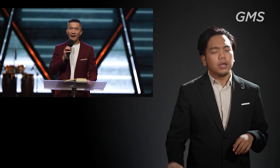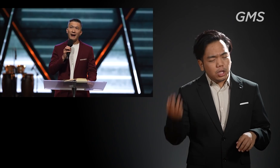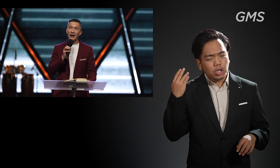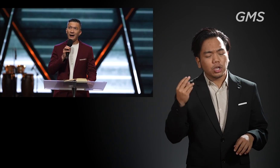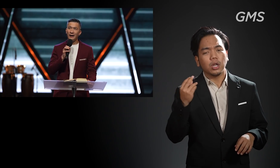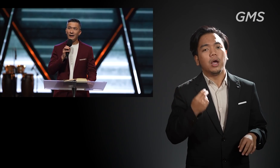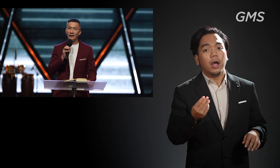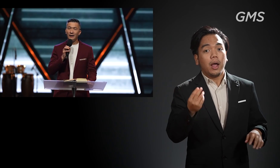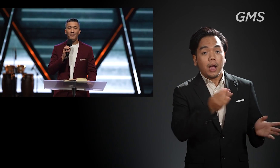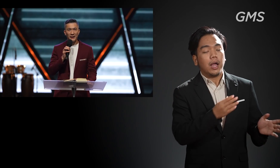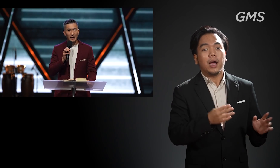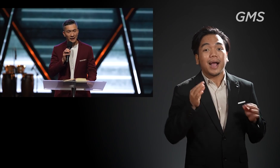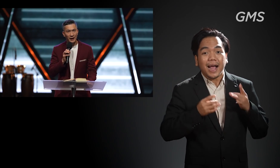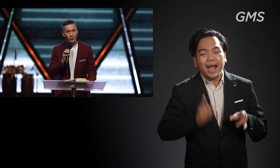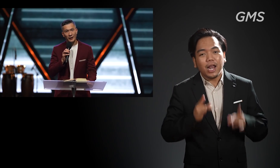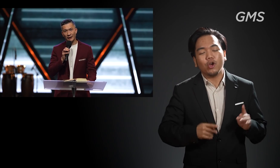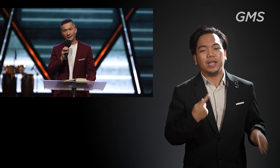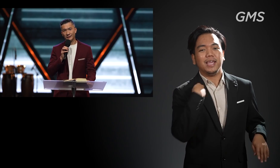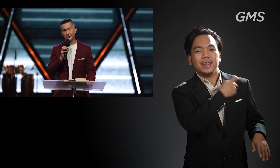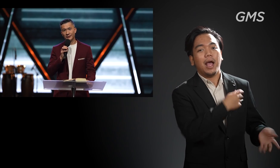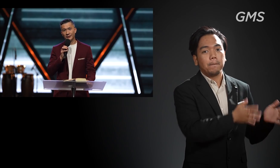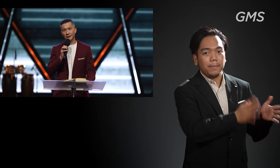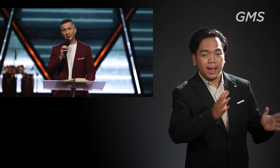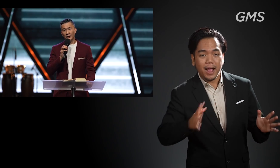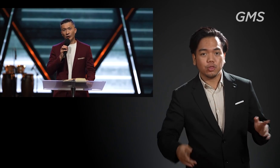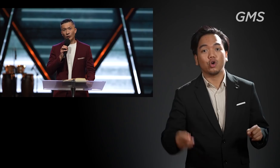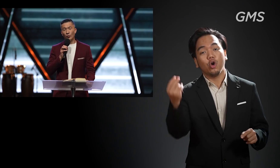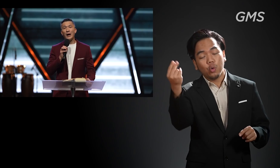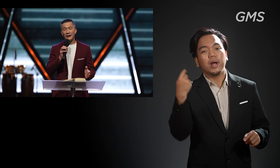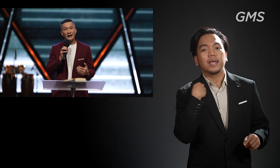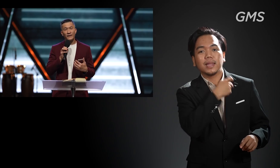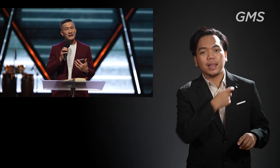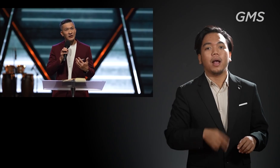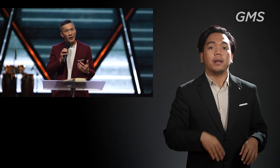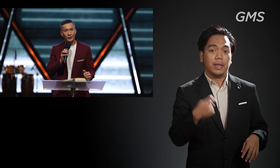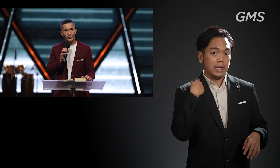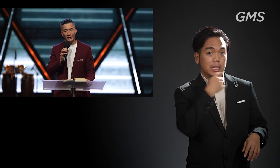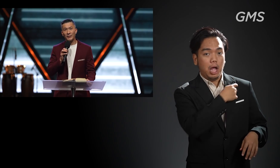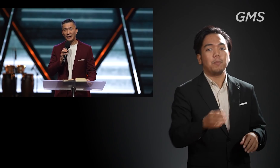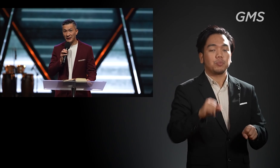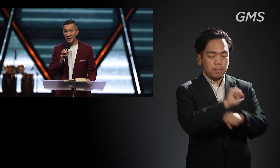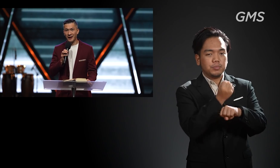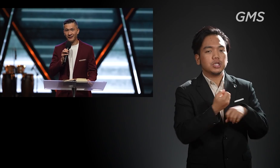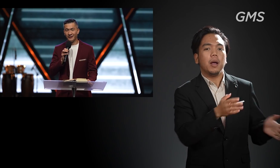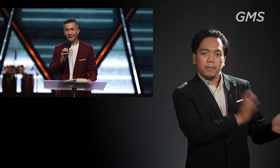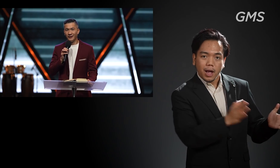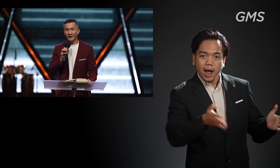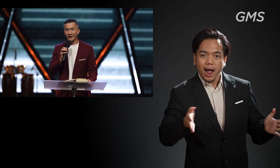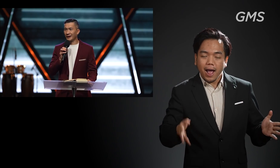itu adalah lebih dari nilai tukar. Uang adalah investasi waktu. Kita